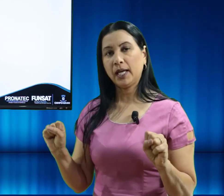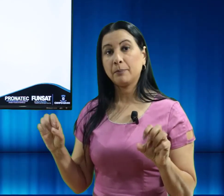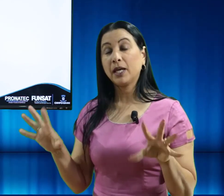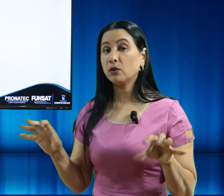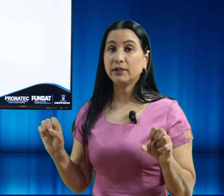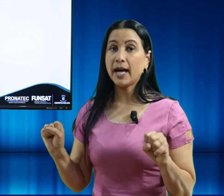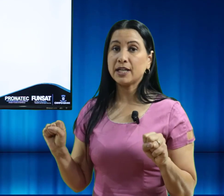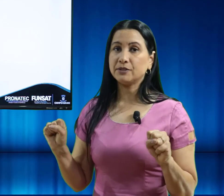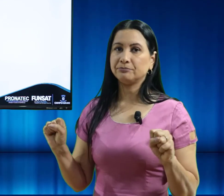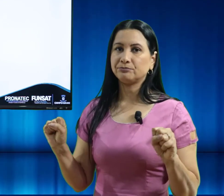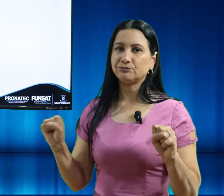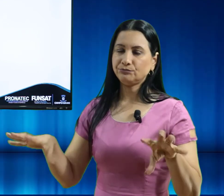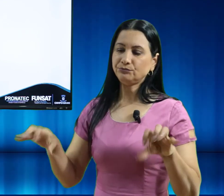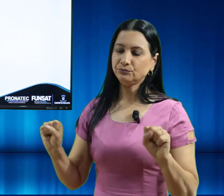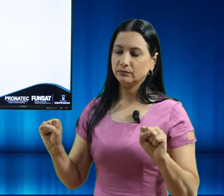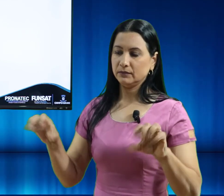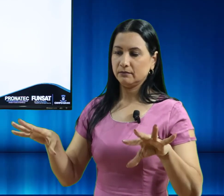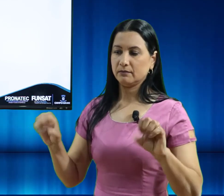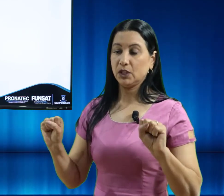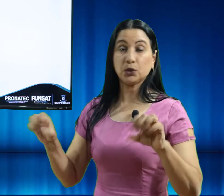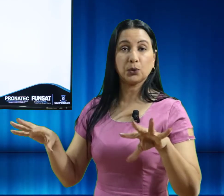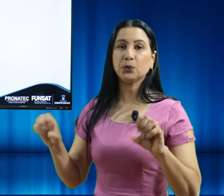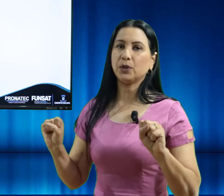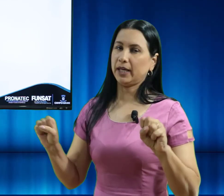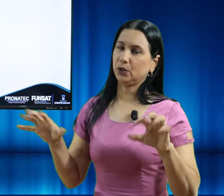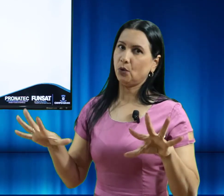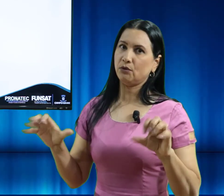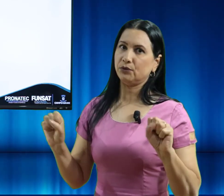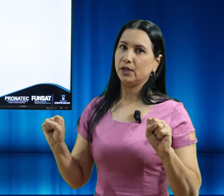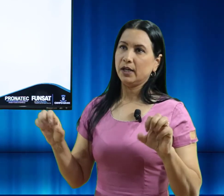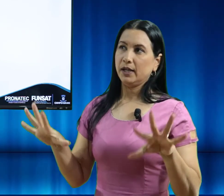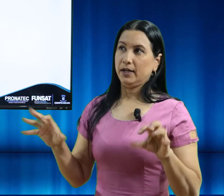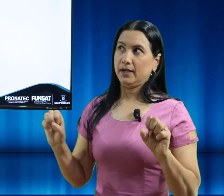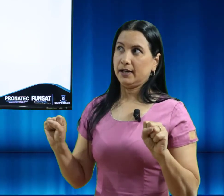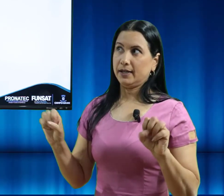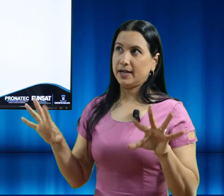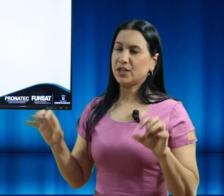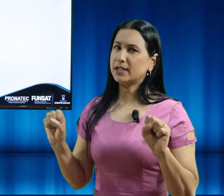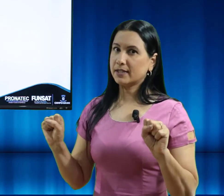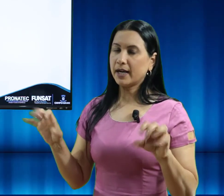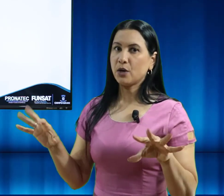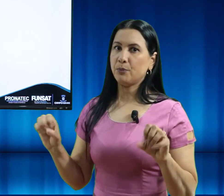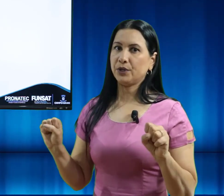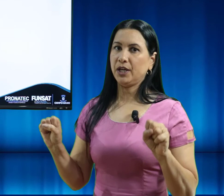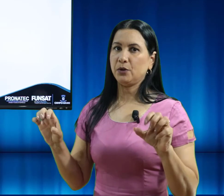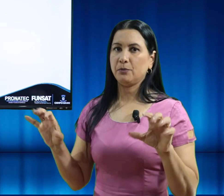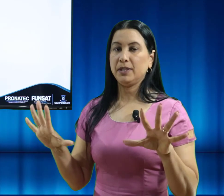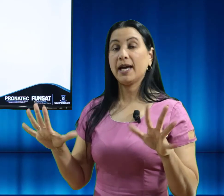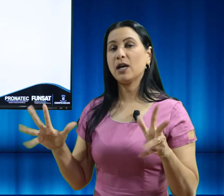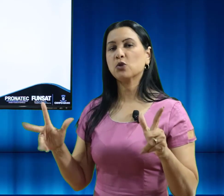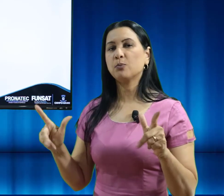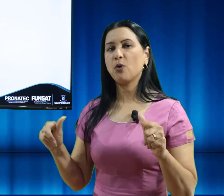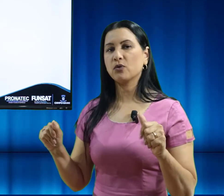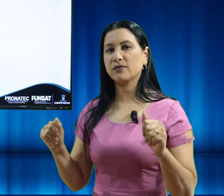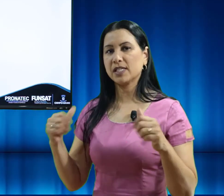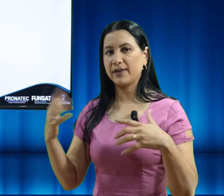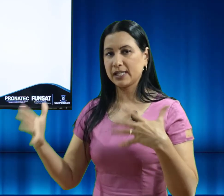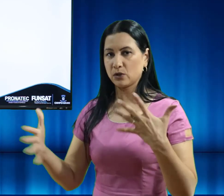Porque é novidade. E tudo que é novo, a gente estranha um pouquinho. E aí, aos poucos, você vai se